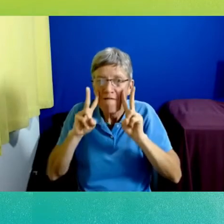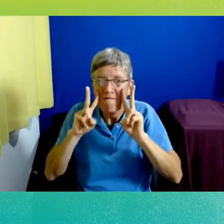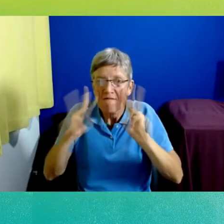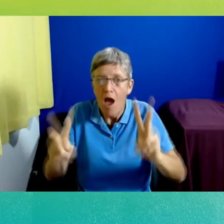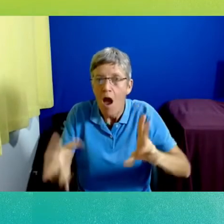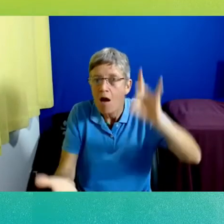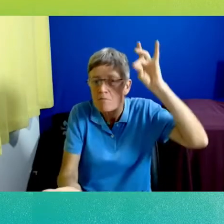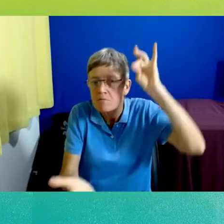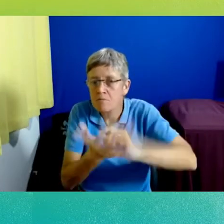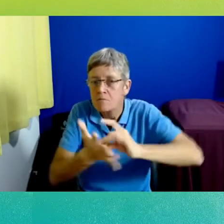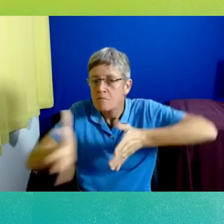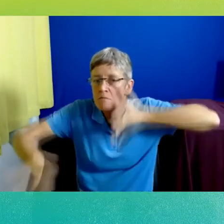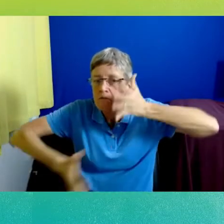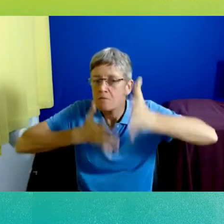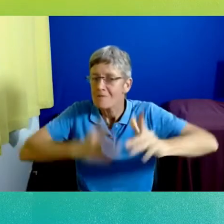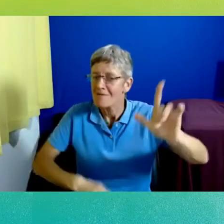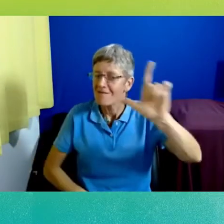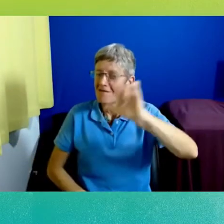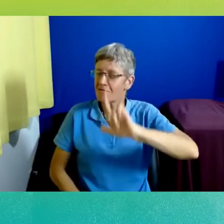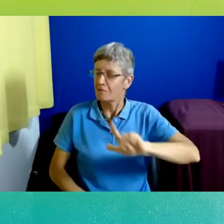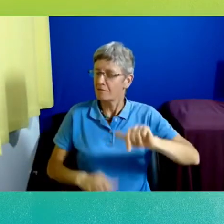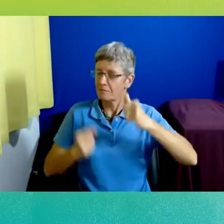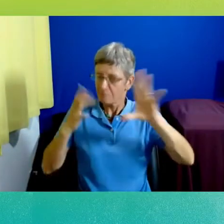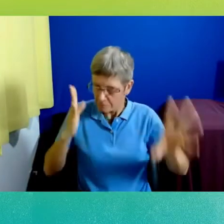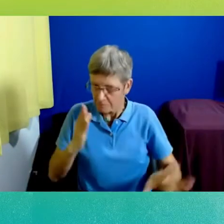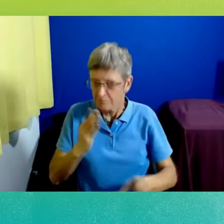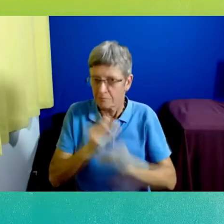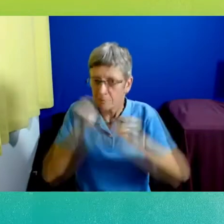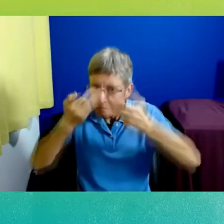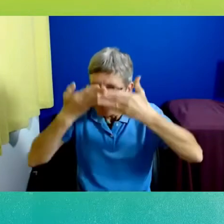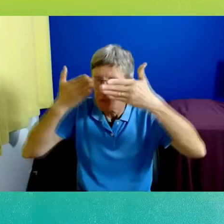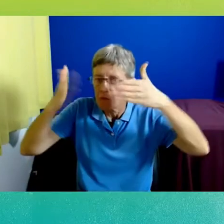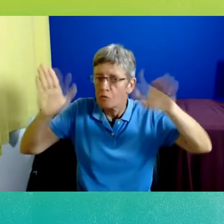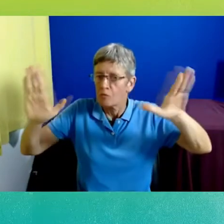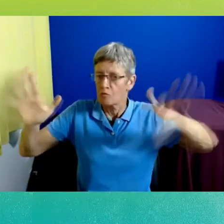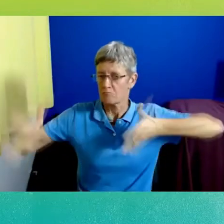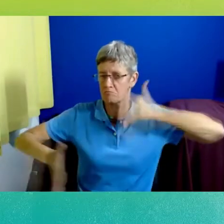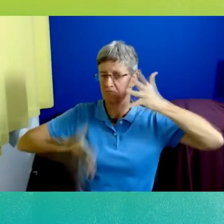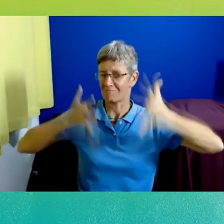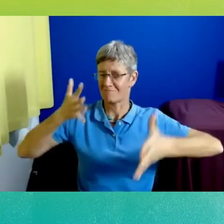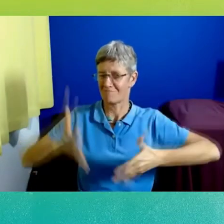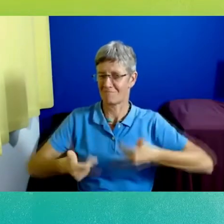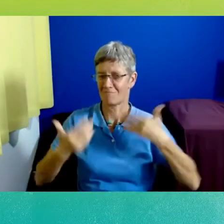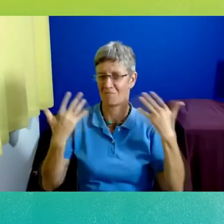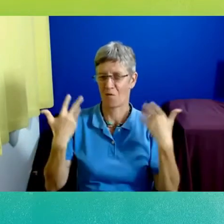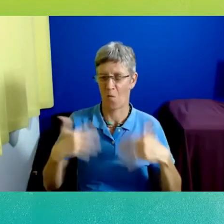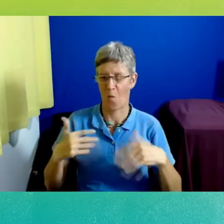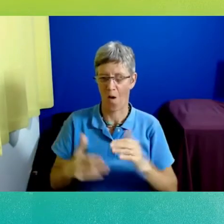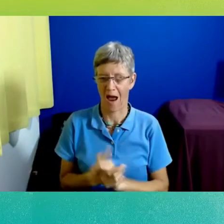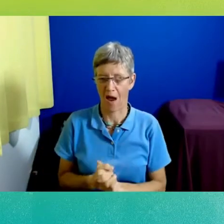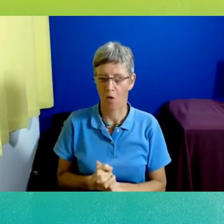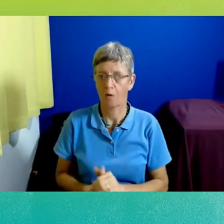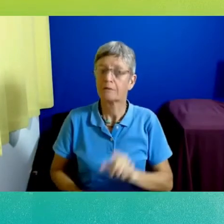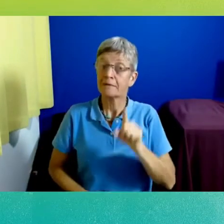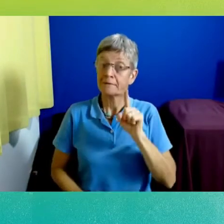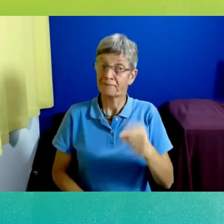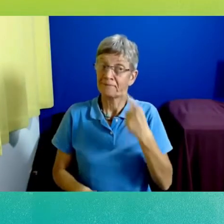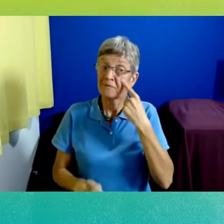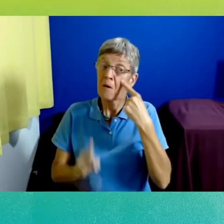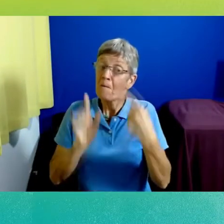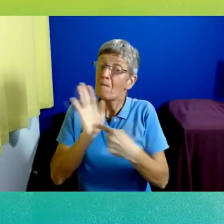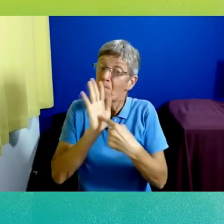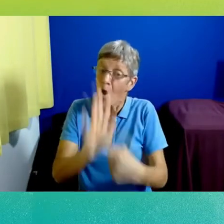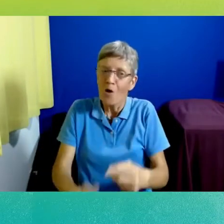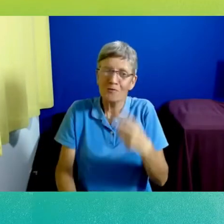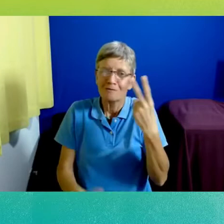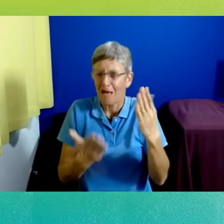animais, ótimo. Mas a língua visual, de verdade mesmo, campo visual, ele é aberto por meio